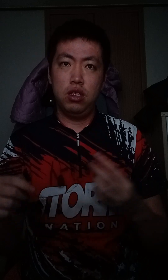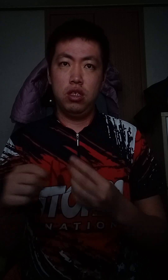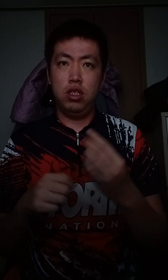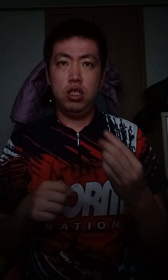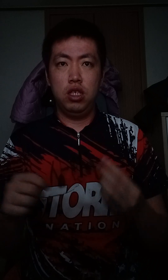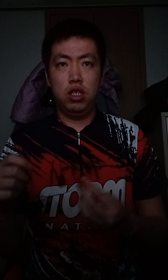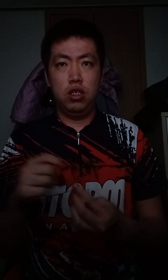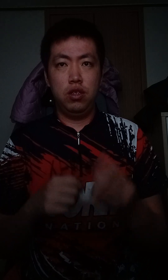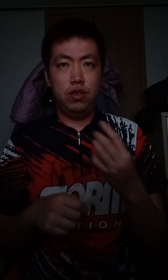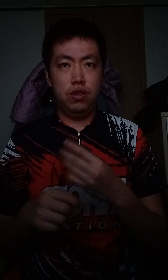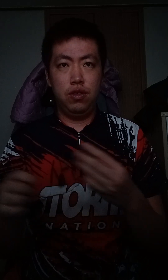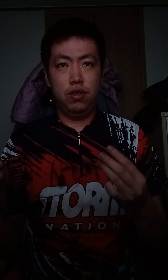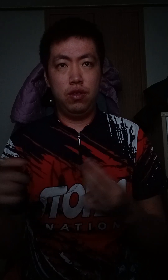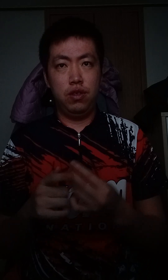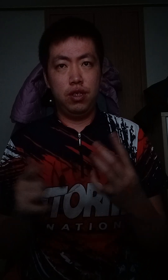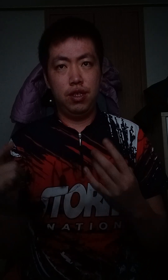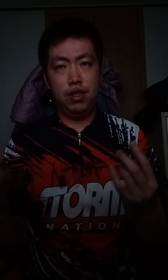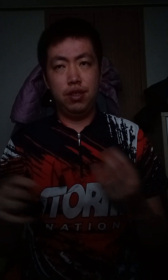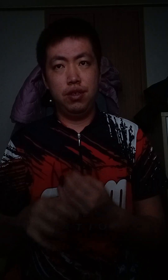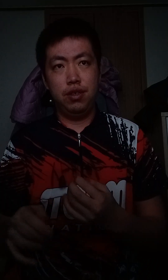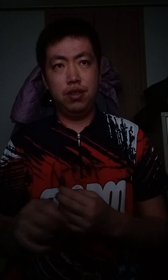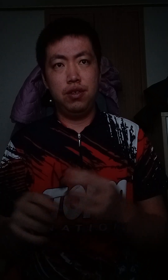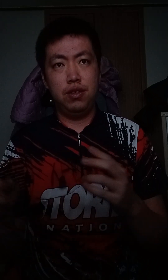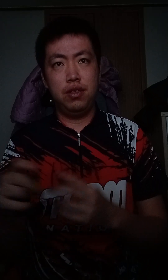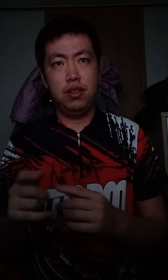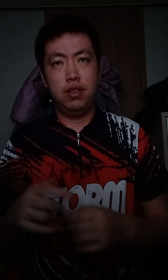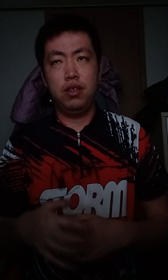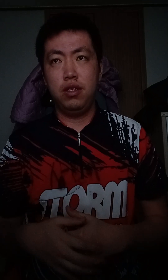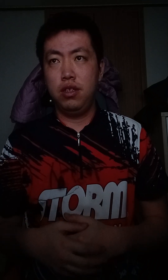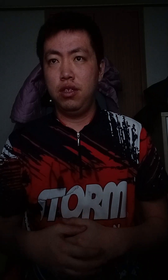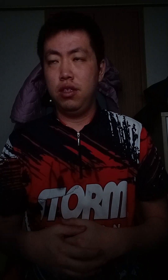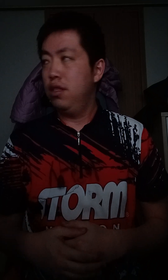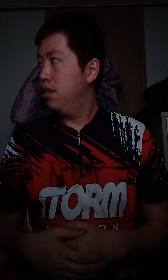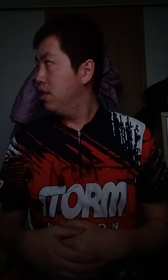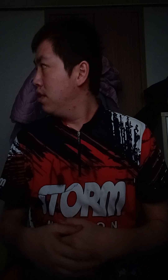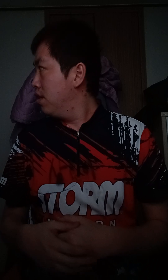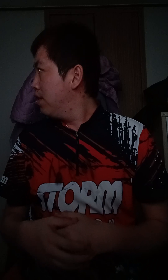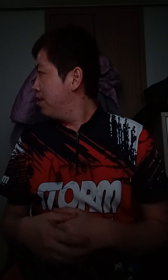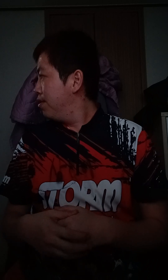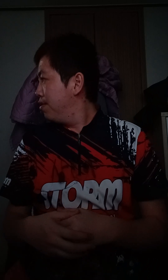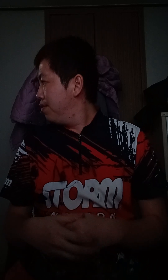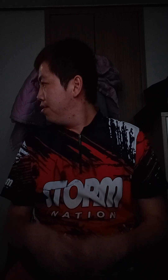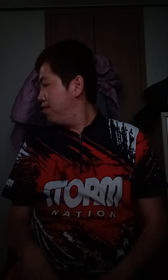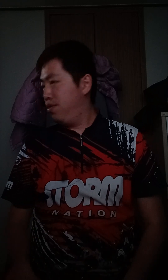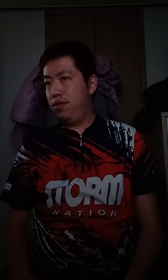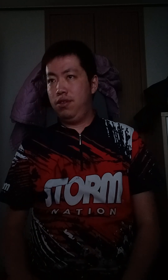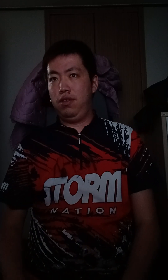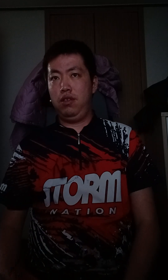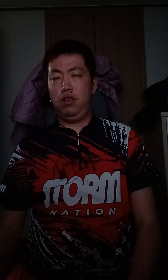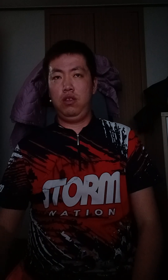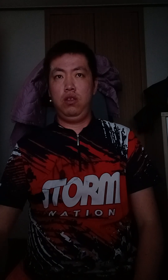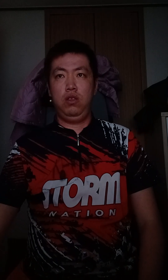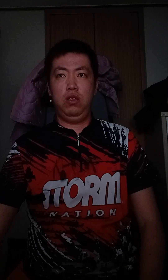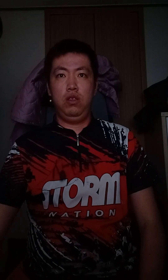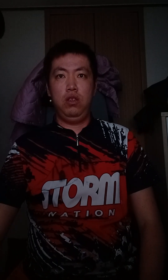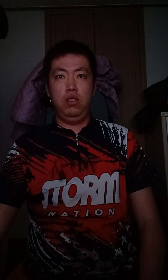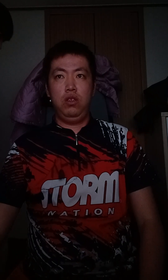지지그룹 JNIM은 이번 공격에 배후를 자처했습니다. 지금까지 사건 사고였습니다.